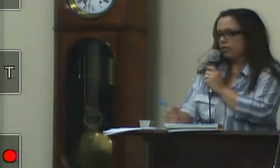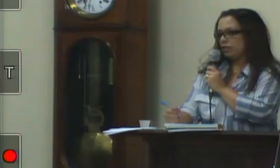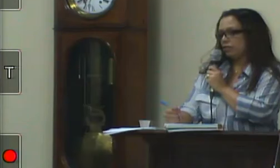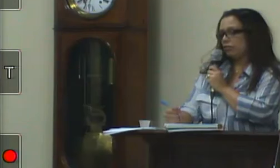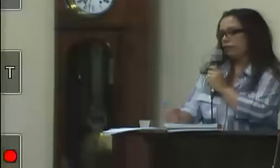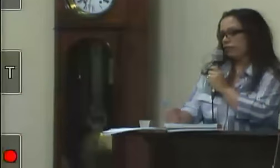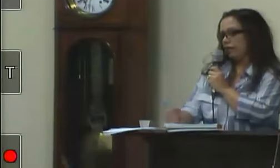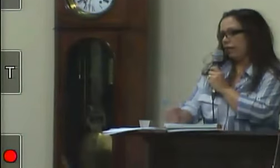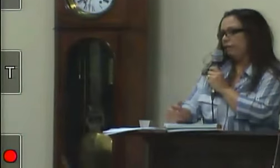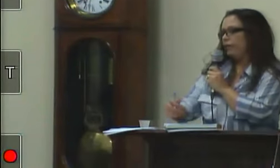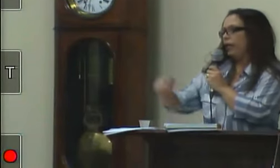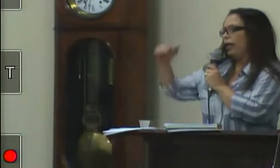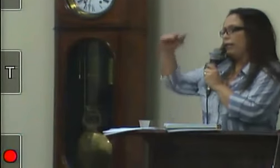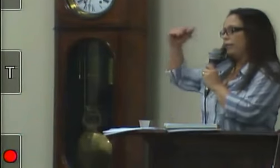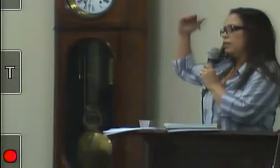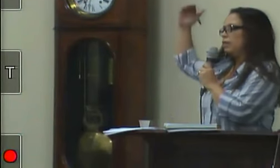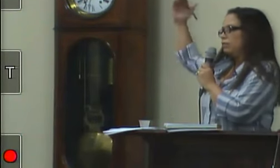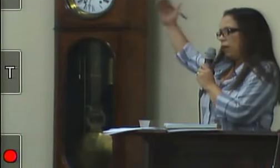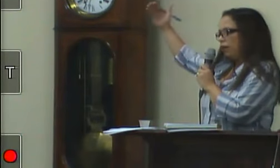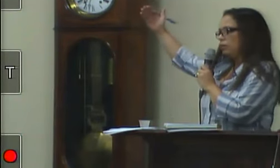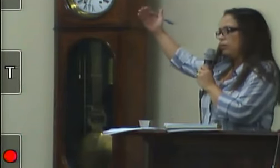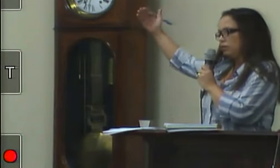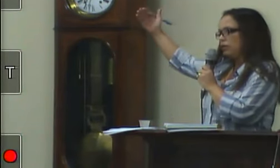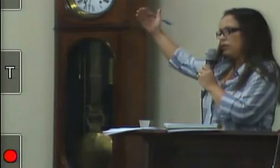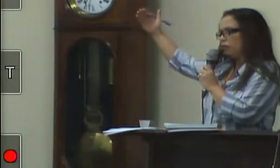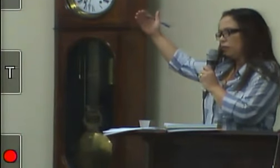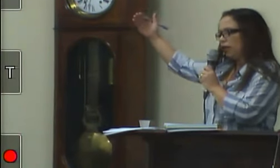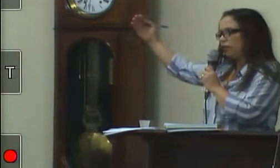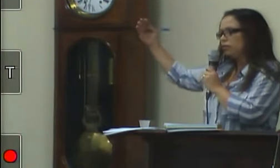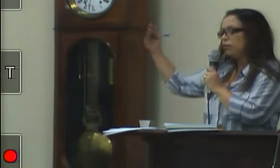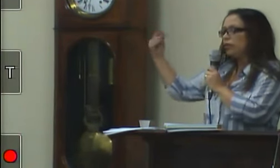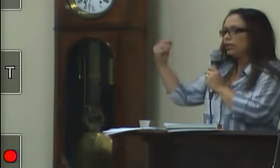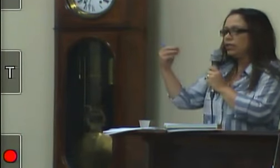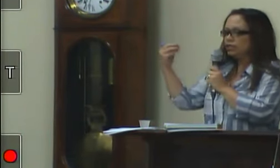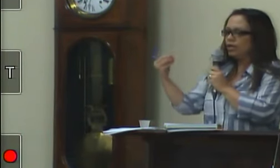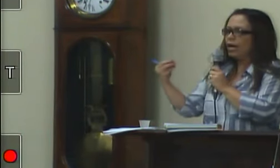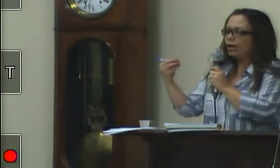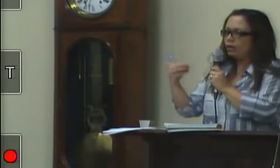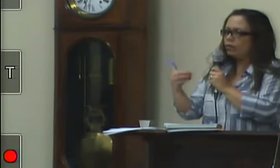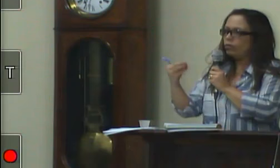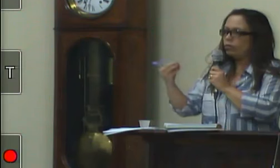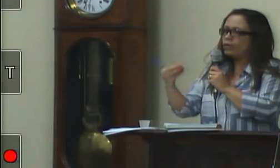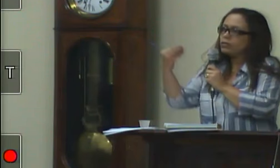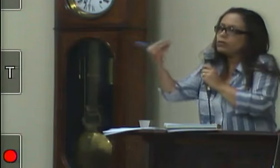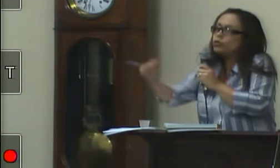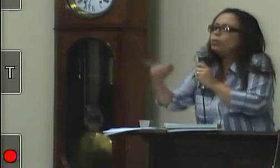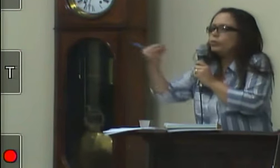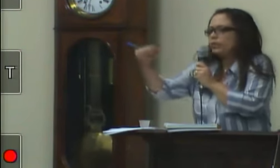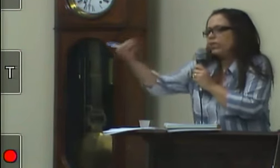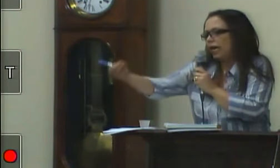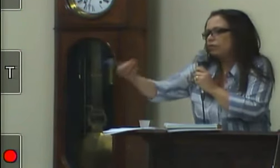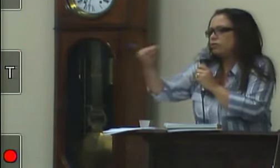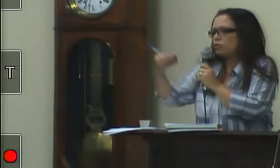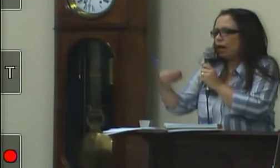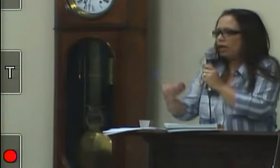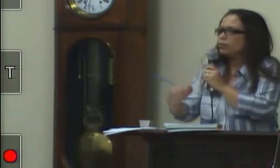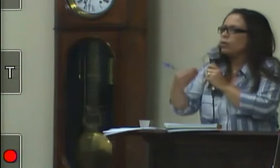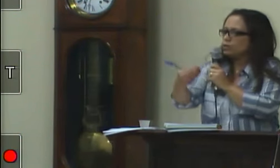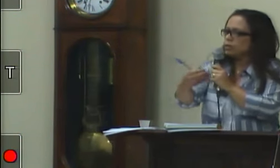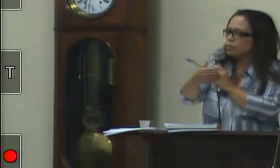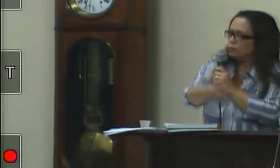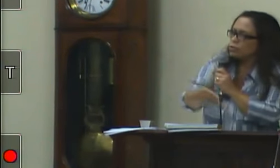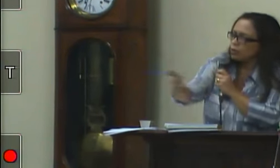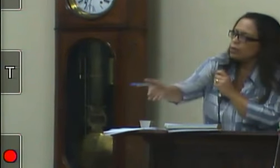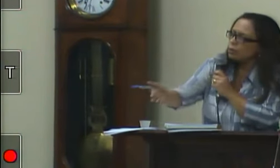nós planejamos fazer é fazer o Espala 2, o atendimento, e deixar uma subunidade do Espala